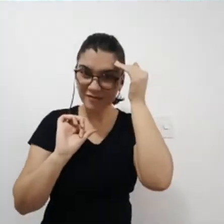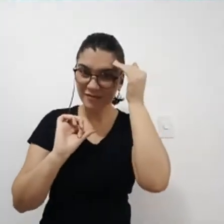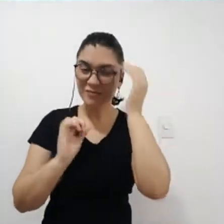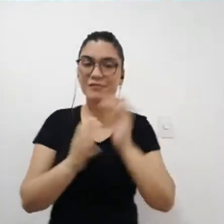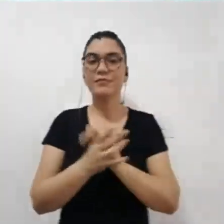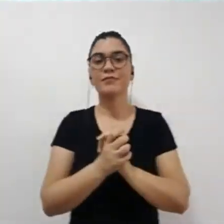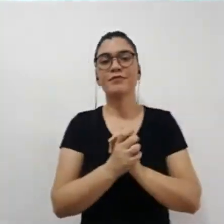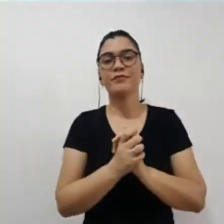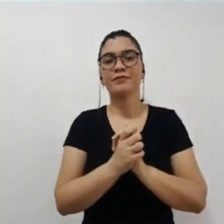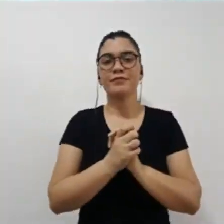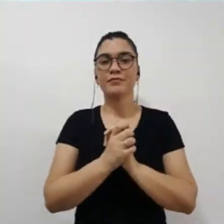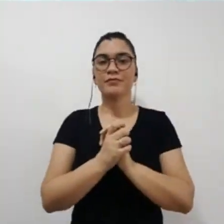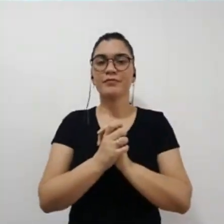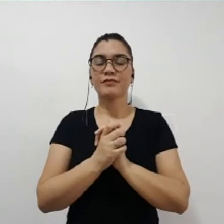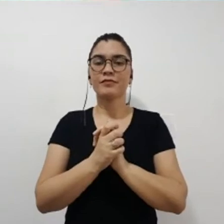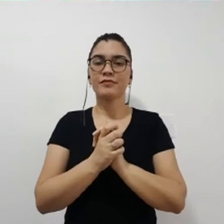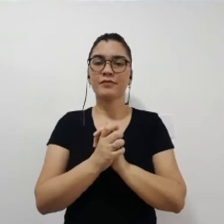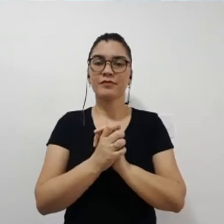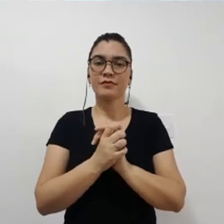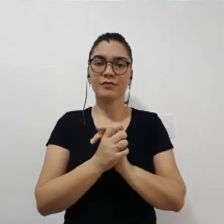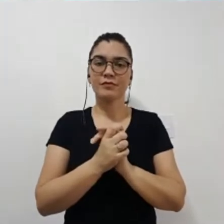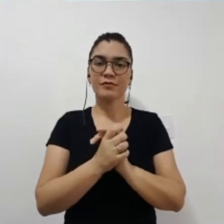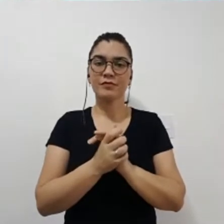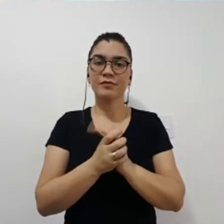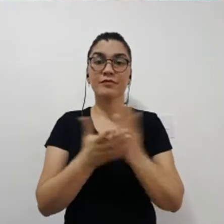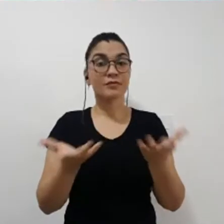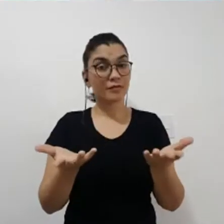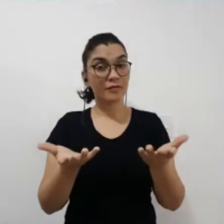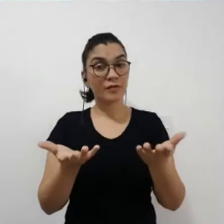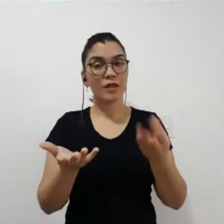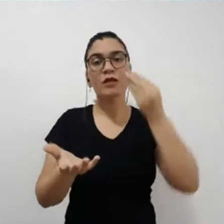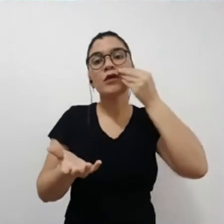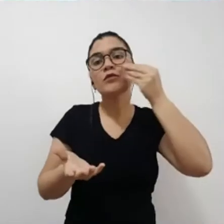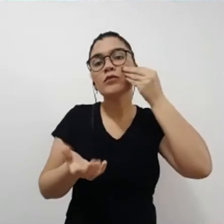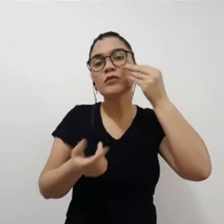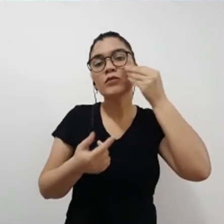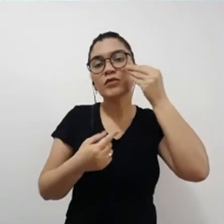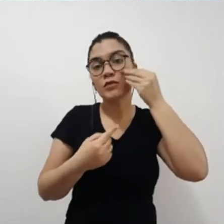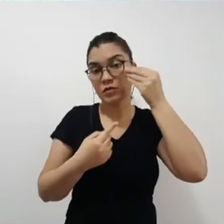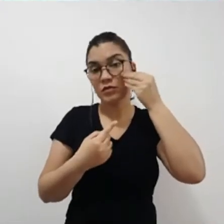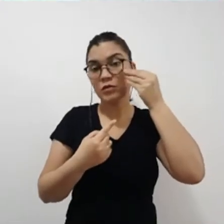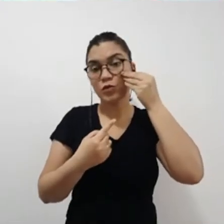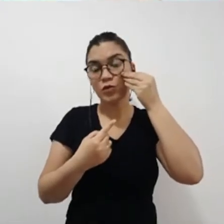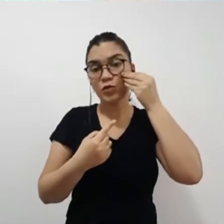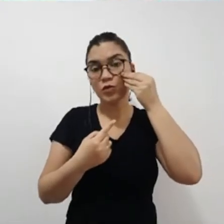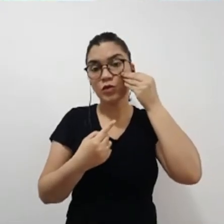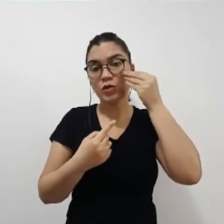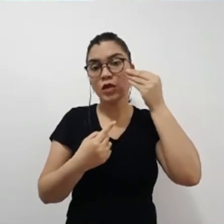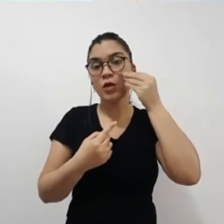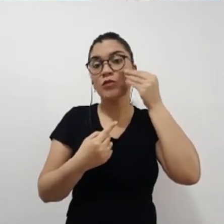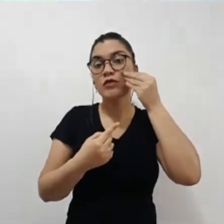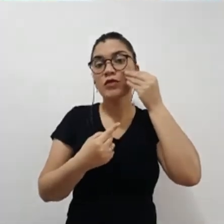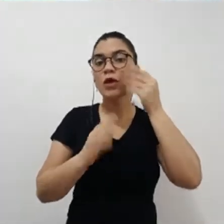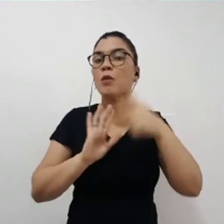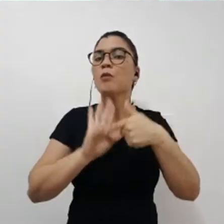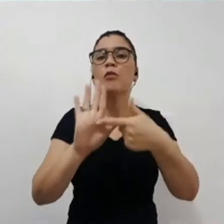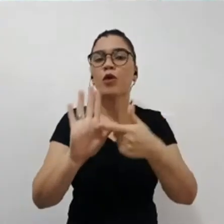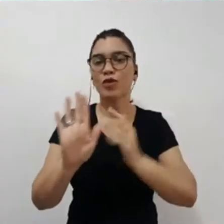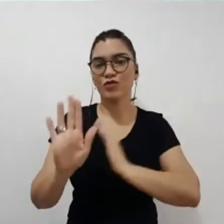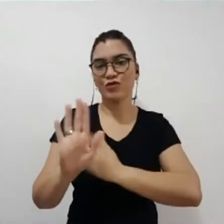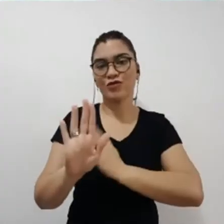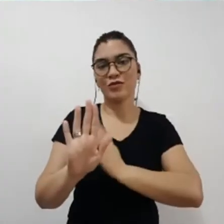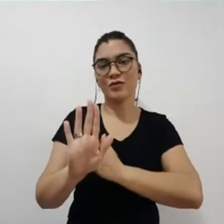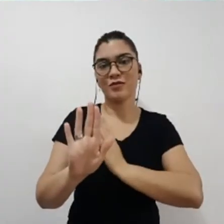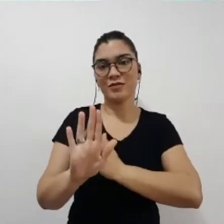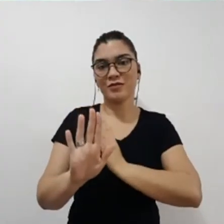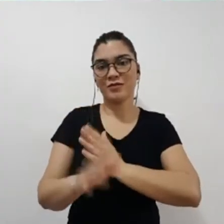É por isso que as provações, segundo ponto, revelam o nosso coração e mostram essas áreas que